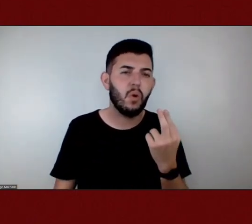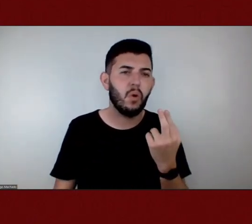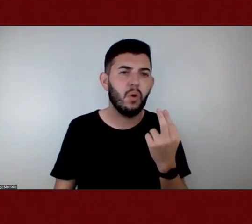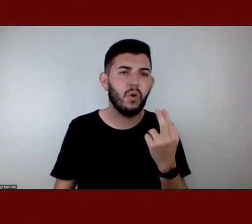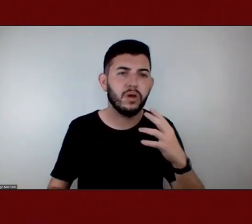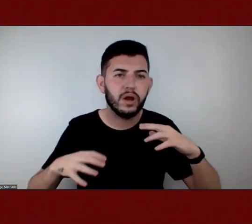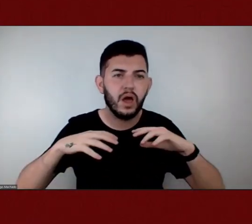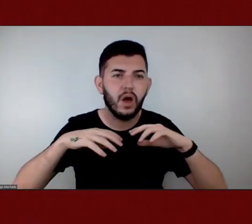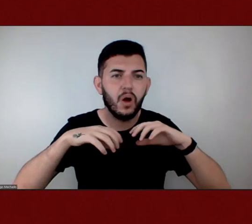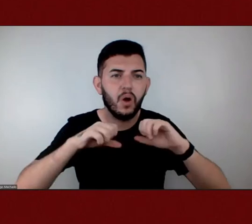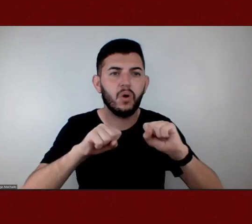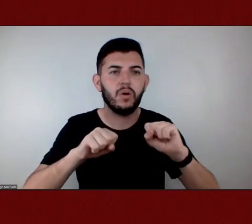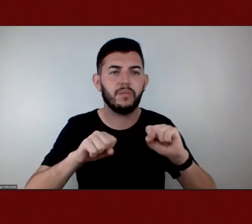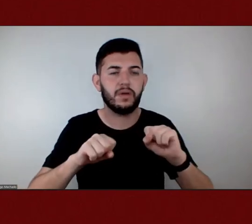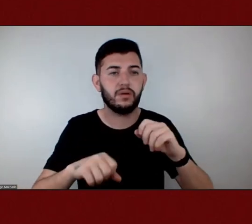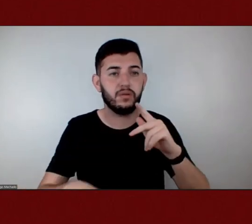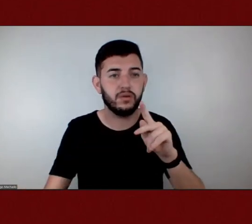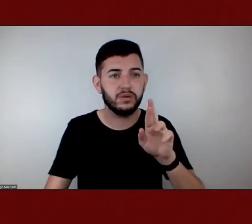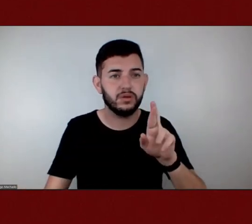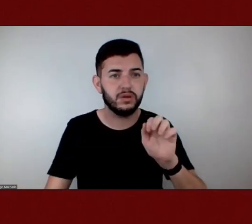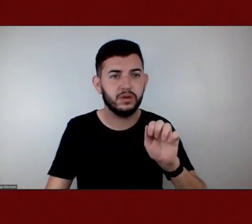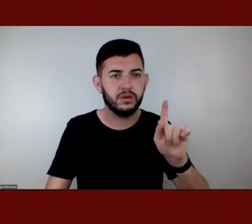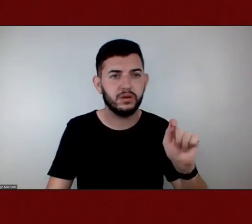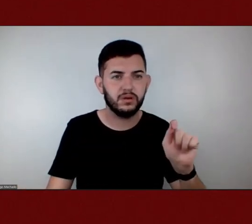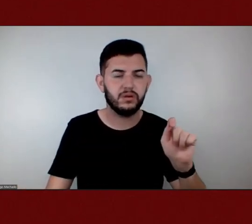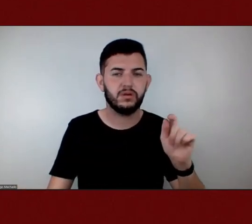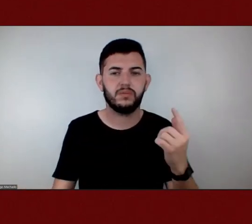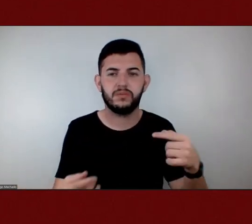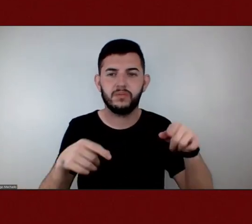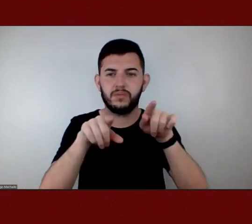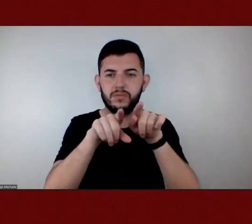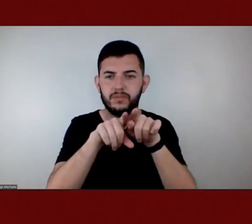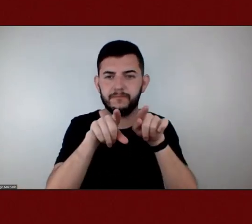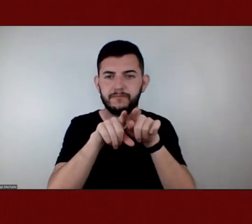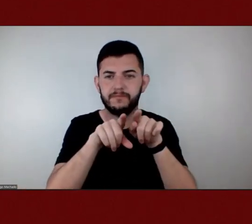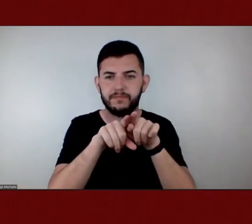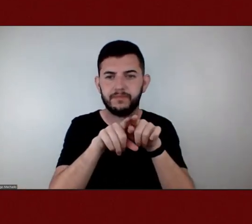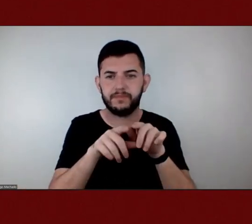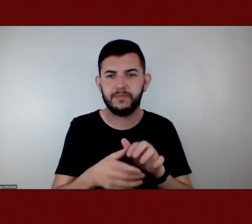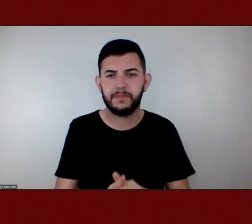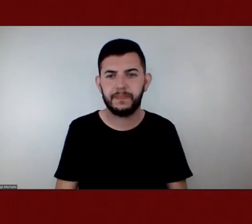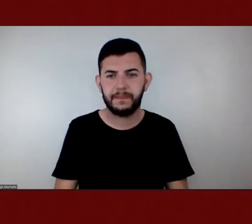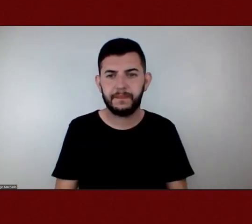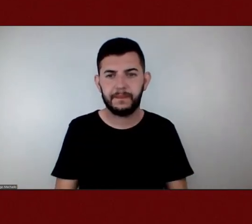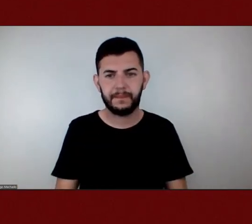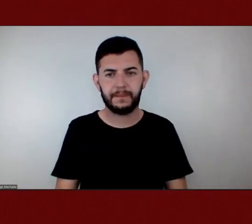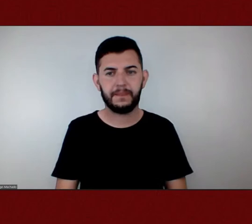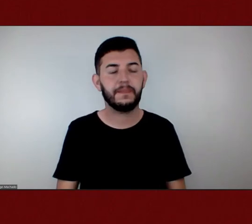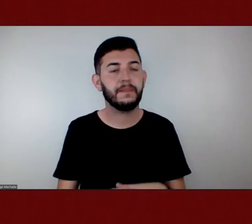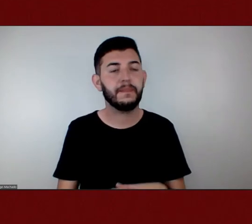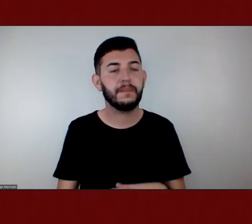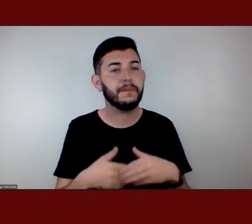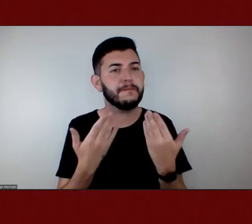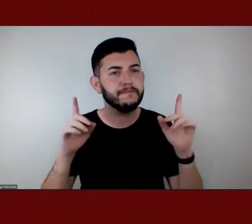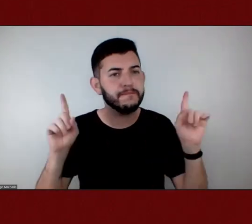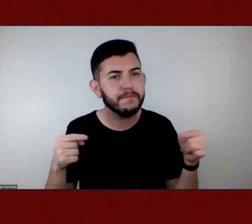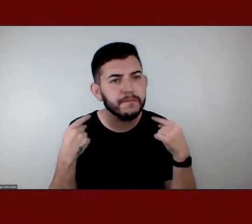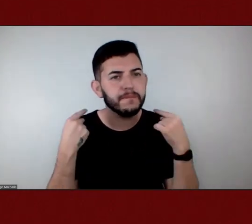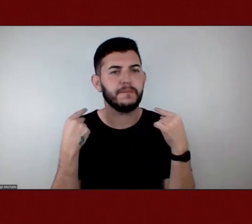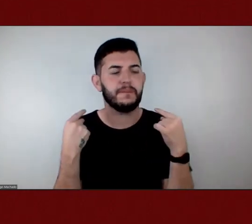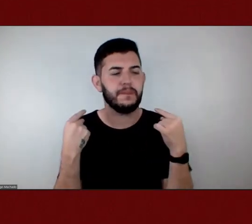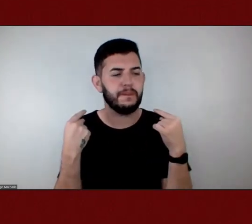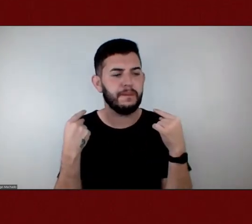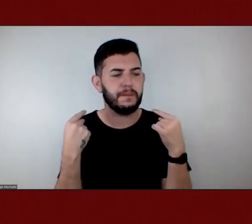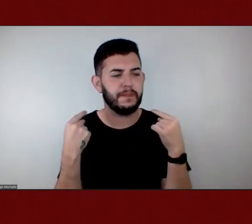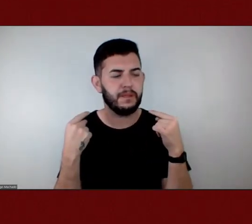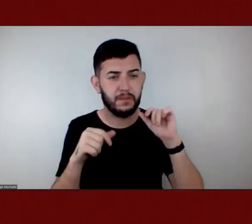de Praga e a consequente interrupção da sua primavera. O desafio não vinha só da